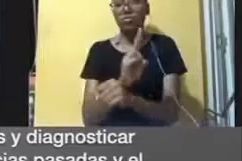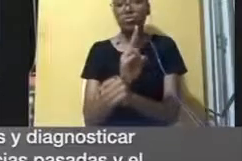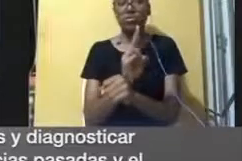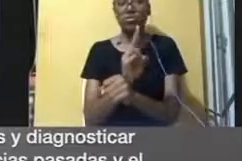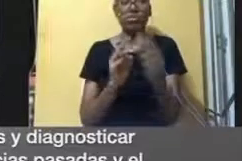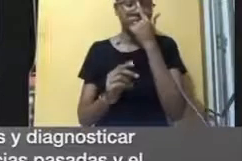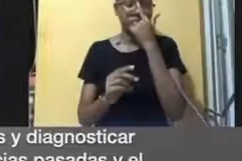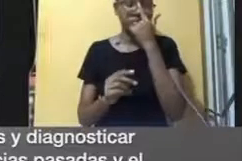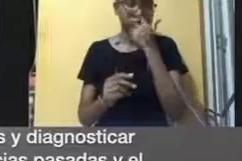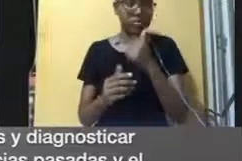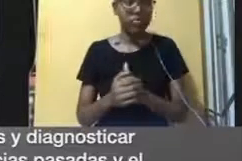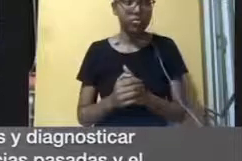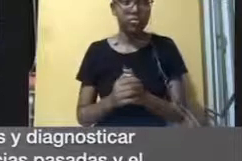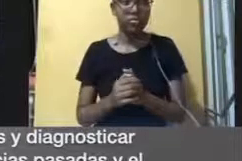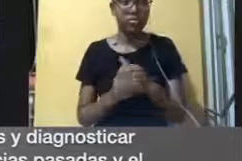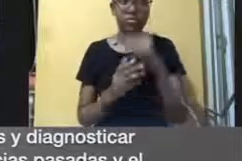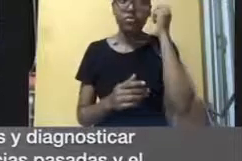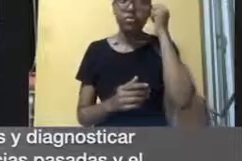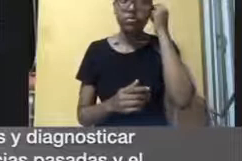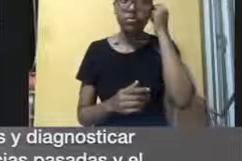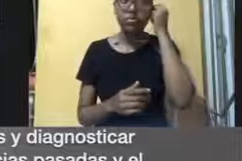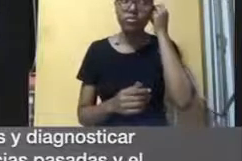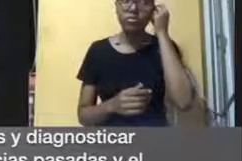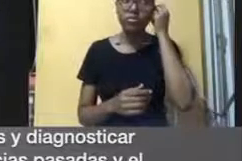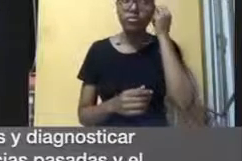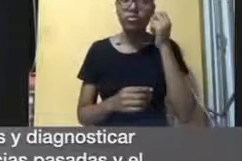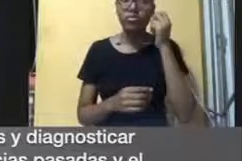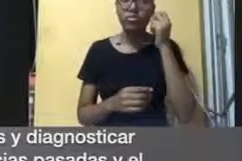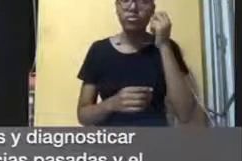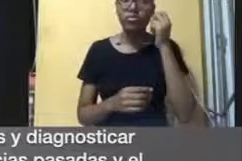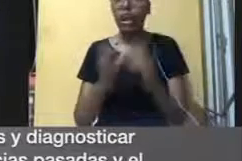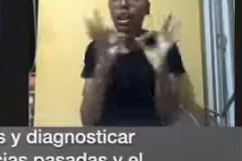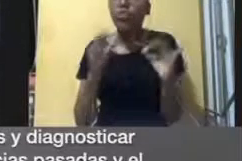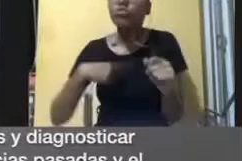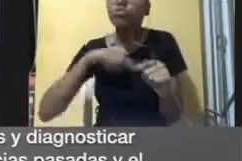Es posible que por razones de cultura e idioma, su uso con